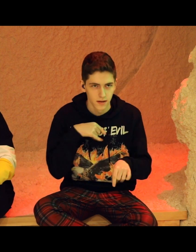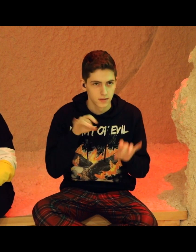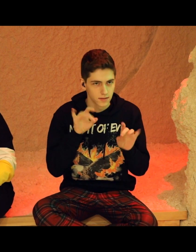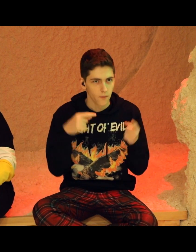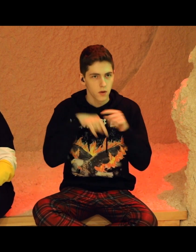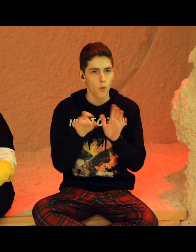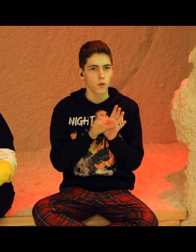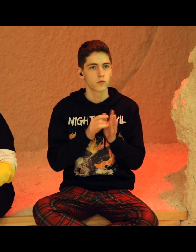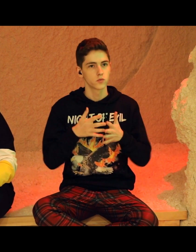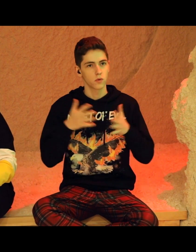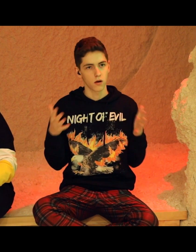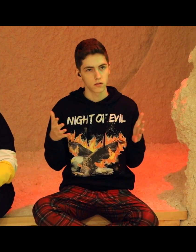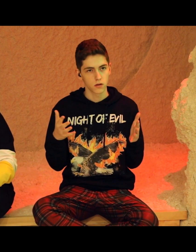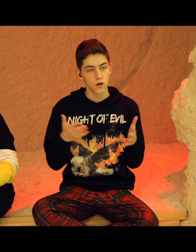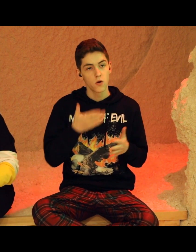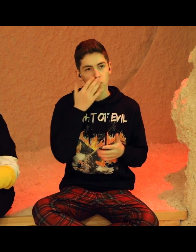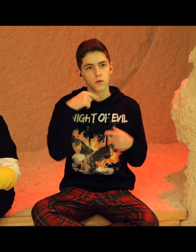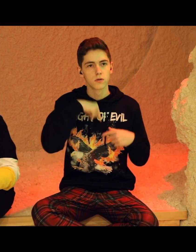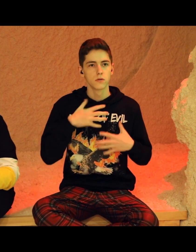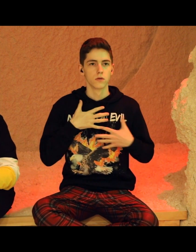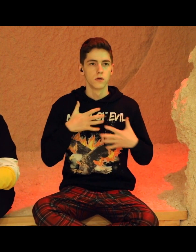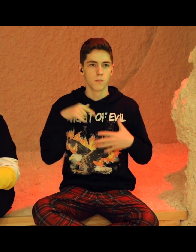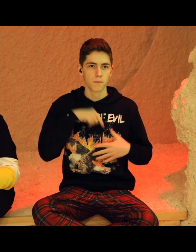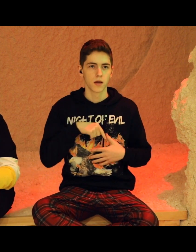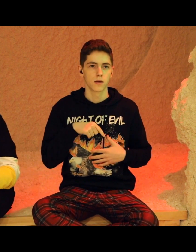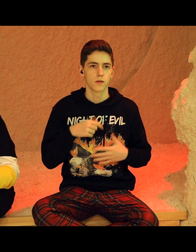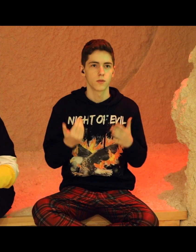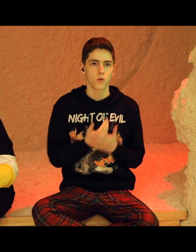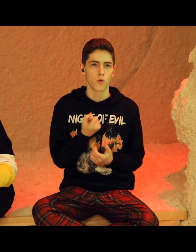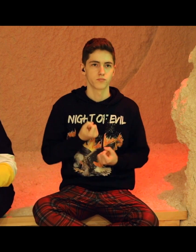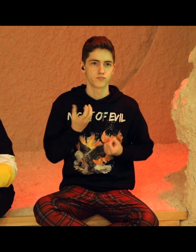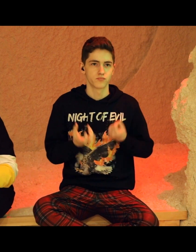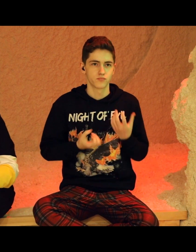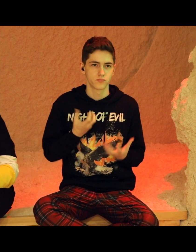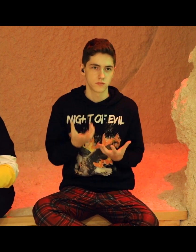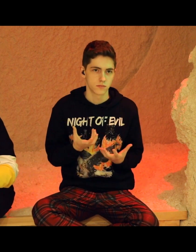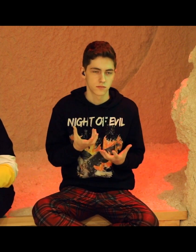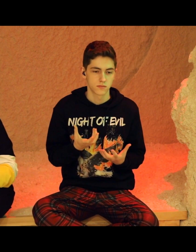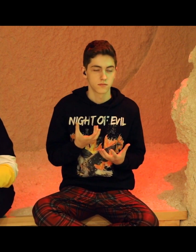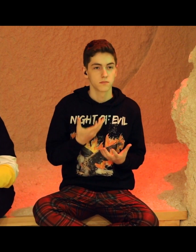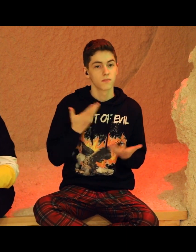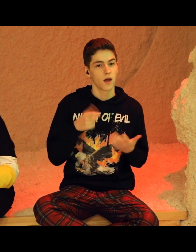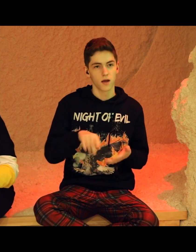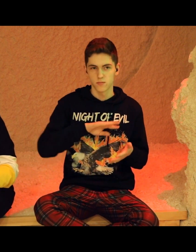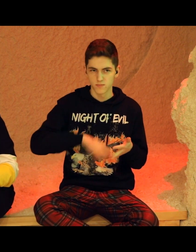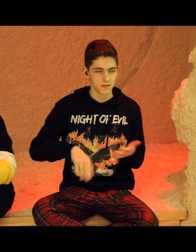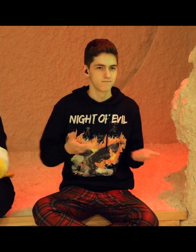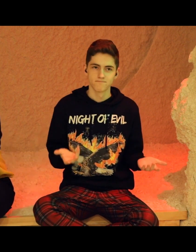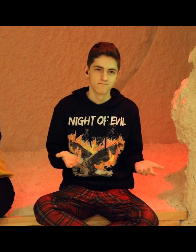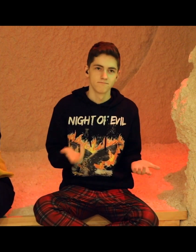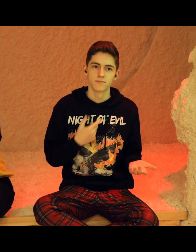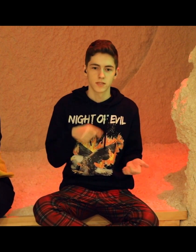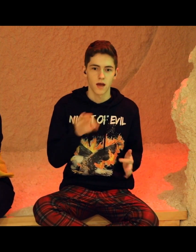ջերմություն, լույս տվեց, որը մենք կաղում էինք, քայլում էինք, բայց կաղում էինք, մեզ նոր շունչ տվեց, նոր լույսիկներ տվեց